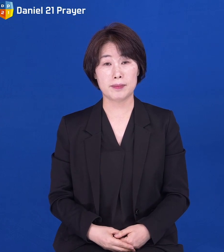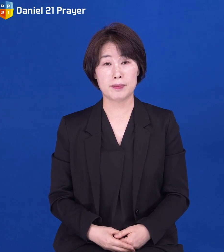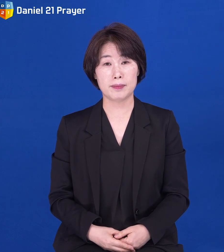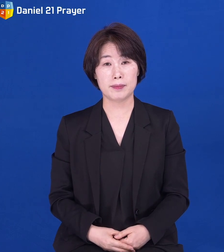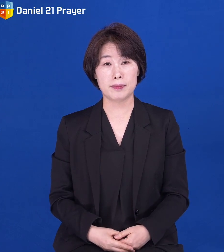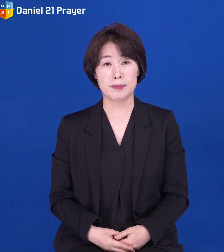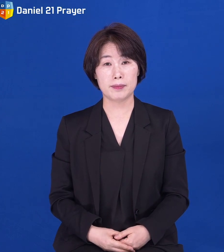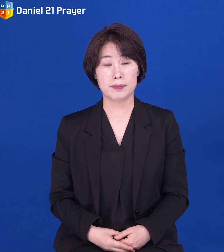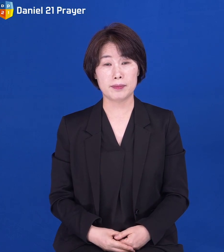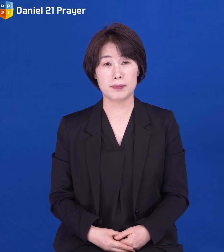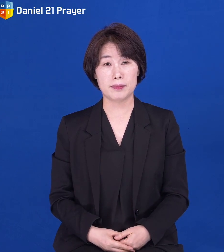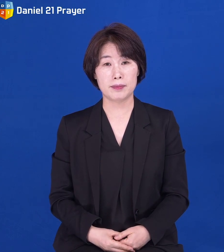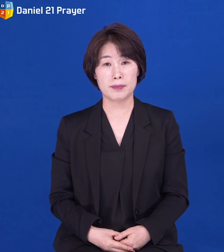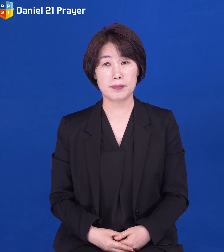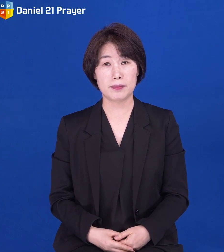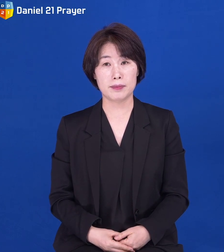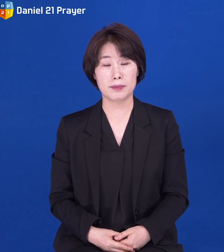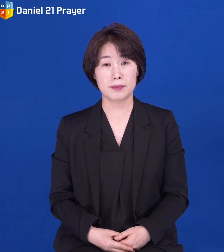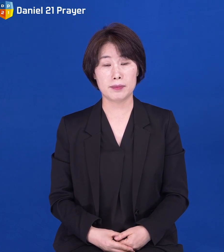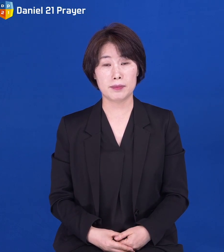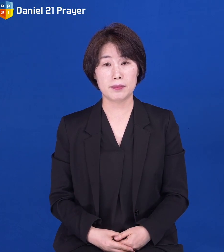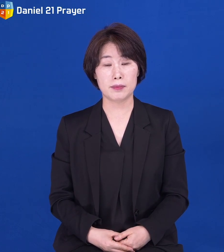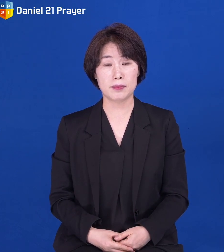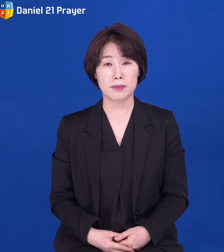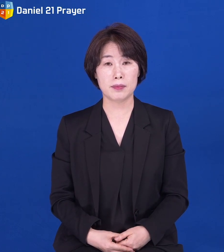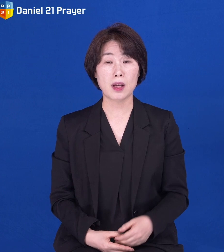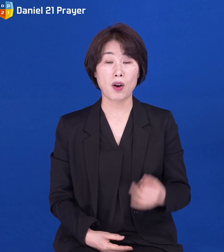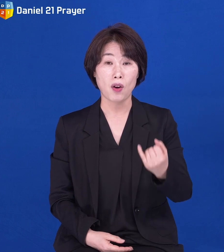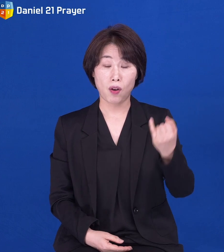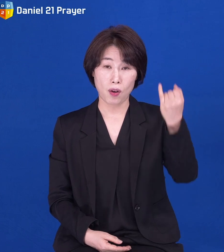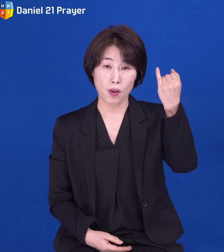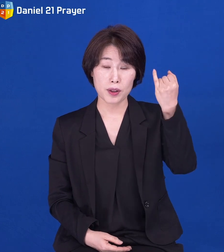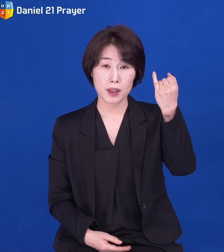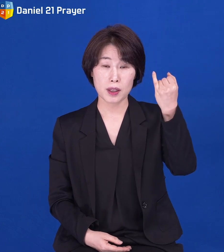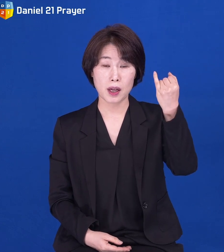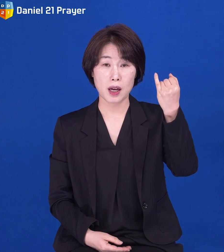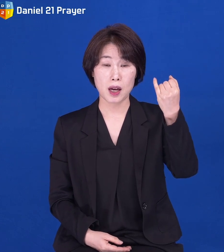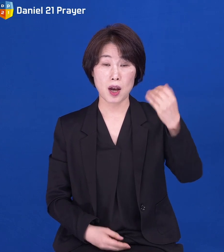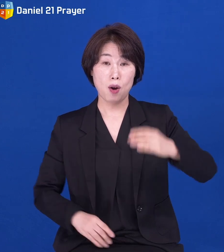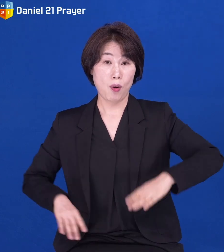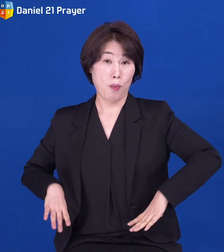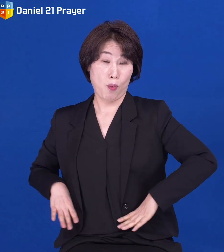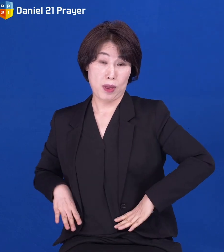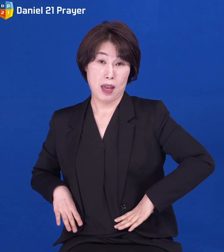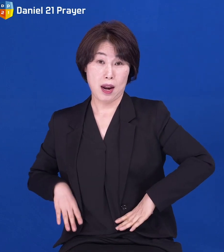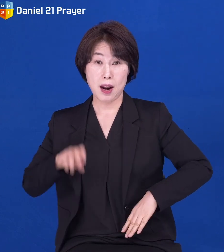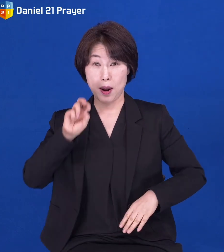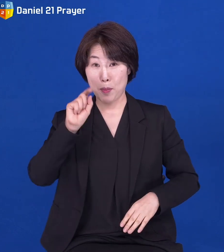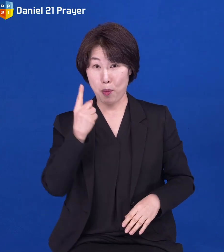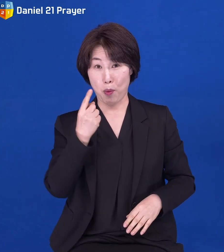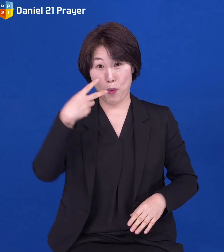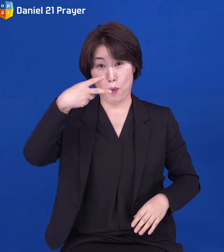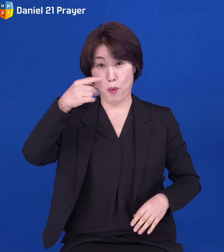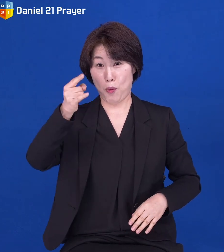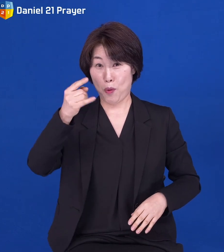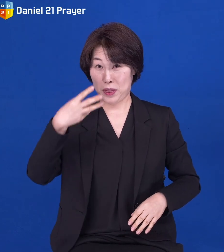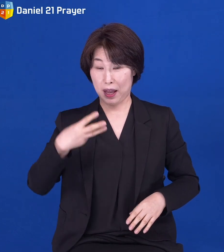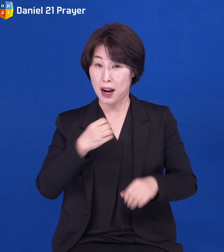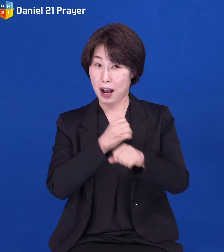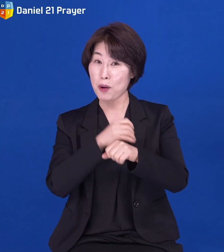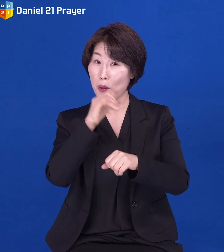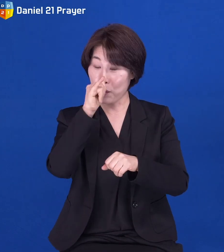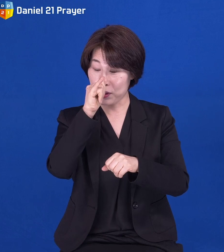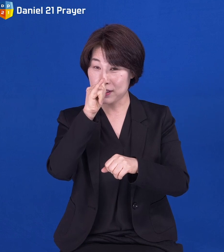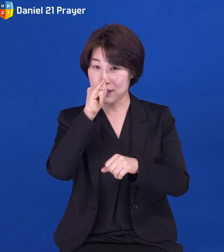어디서 알게 된, 저희 언니가 저희 친언니가 이제 모델 라인을 다니고 있었거든요. 그때도 저희 언니도 무슨 일을 해야 될지 방황하고 있을